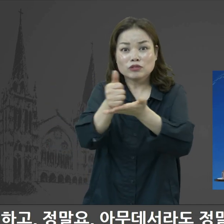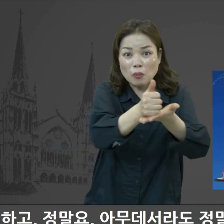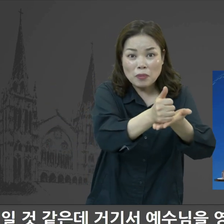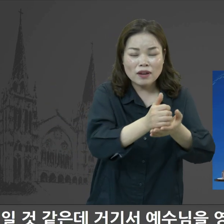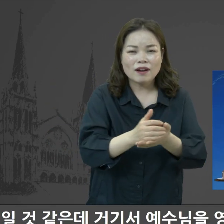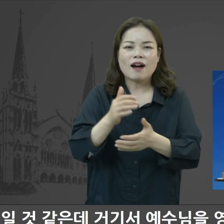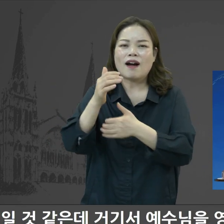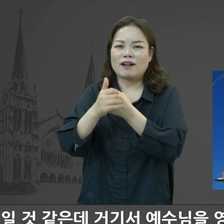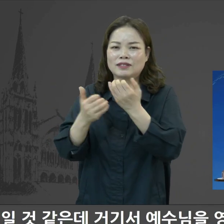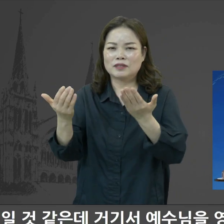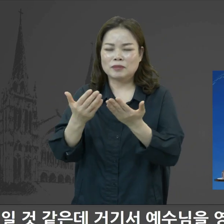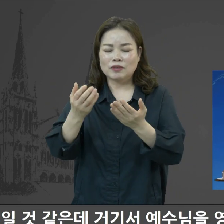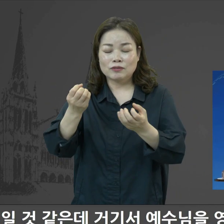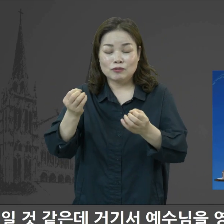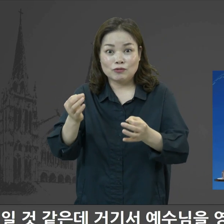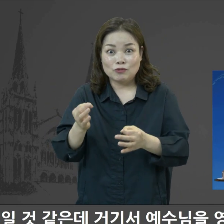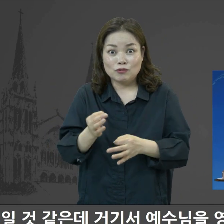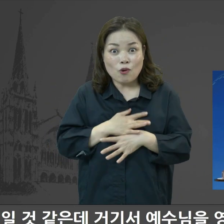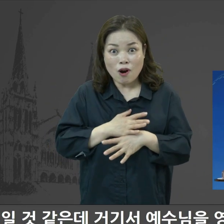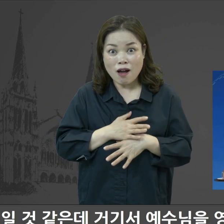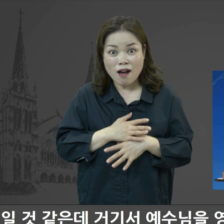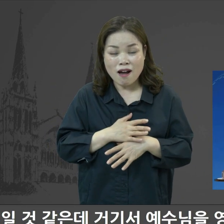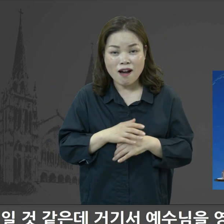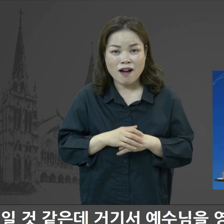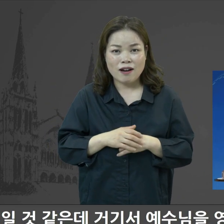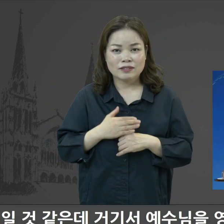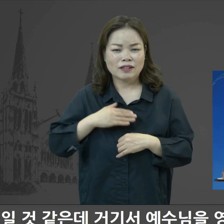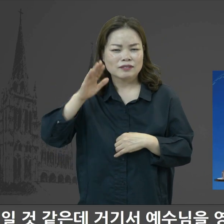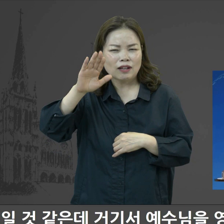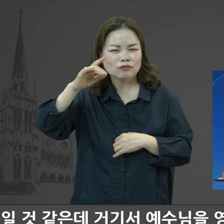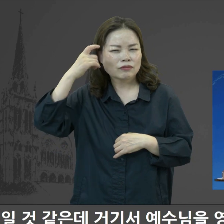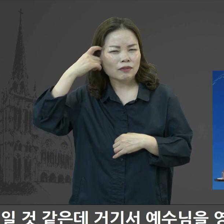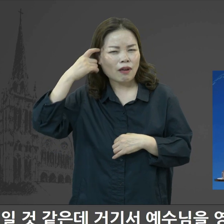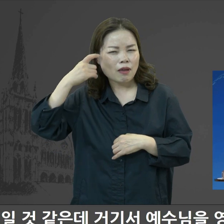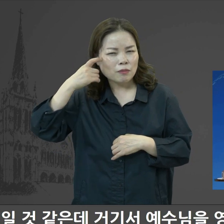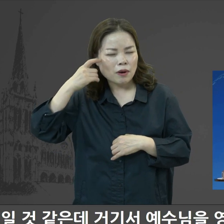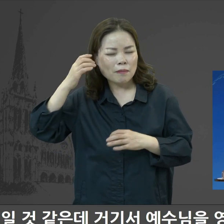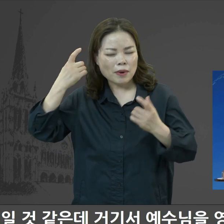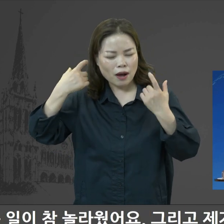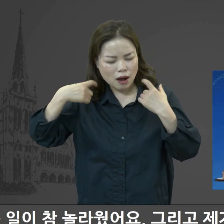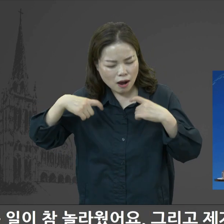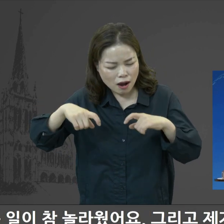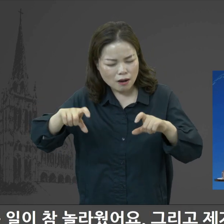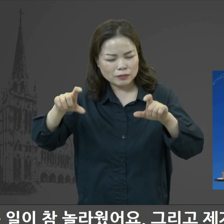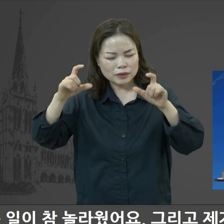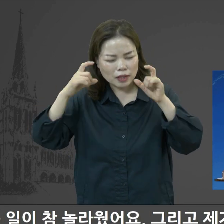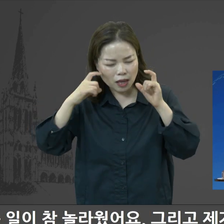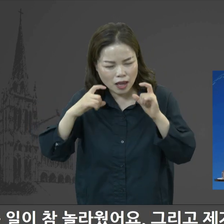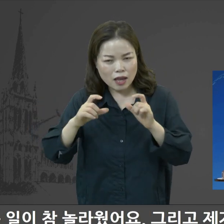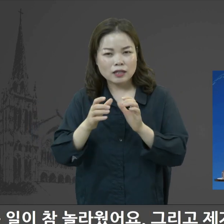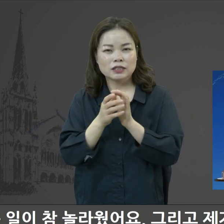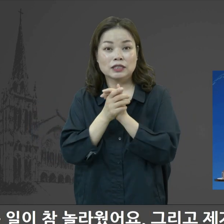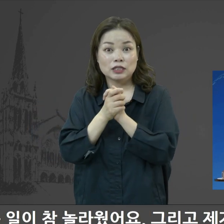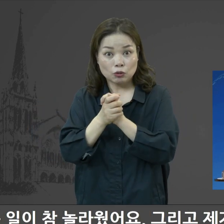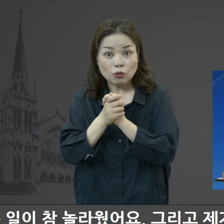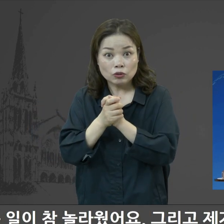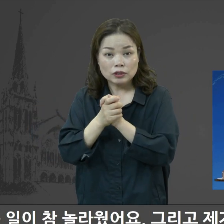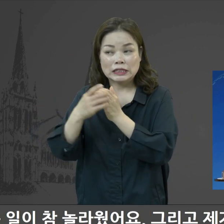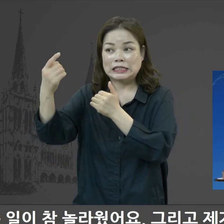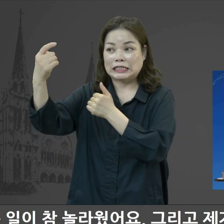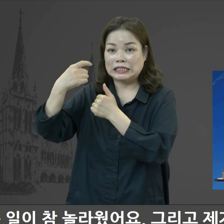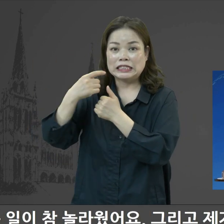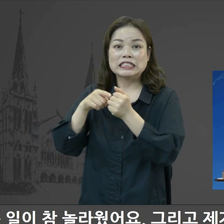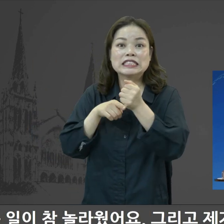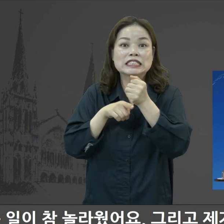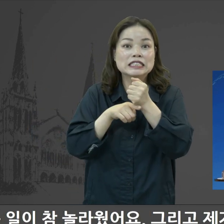하나님이 하시는 일이 참 놀라웠어요. 그리고 제가 나중에 생각을 해보면 밤새도록 그렇게 기도시키셨던